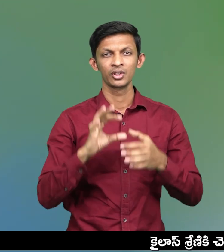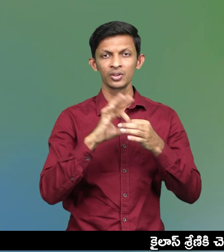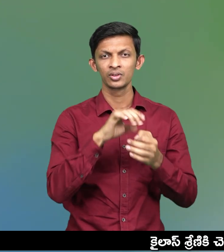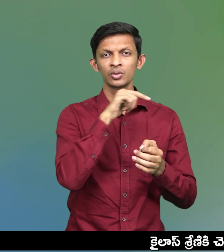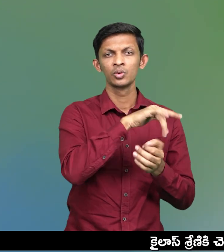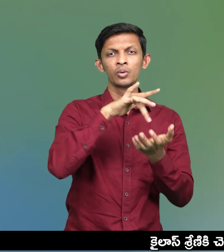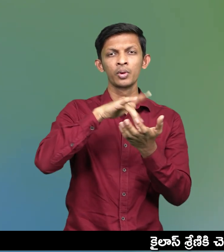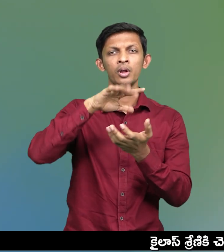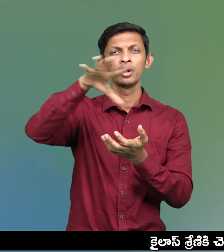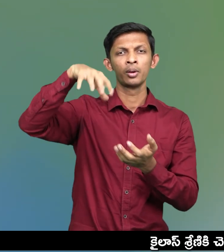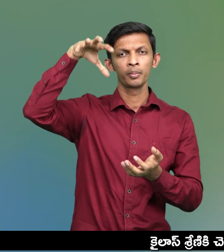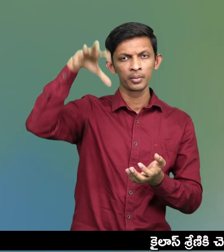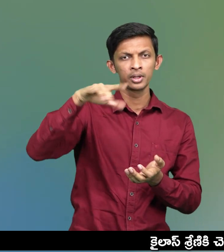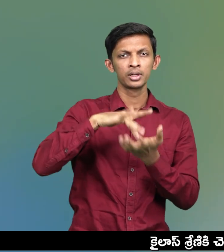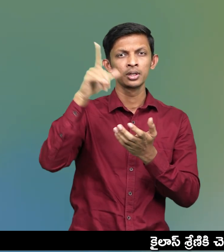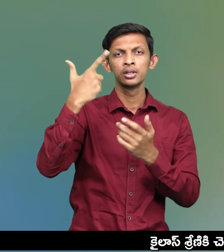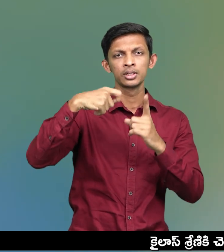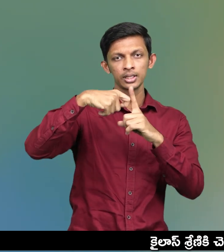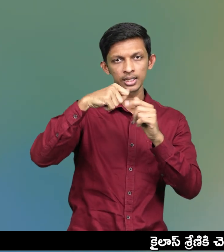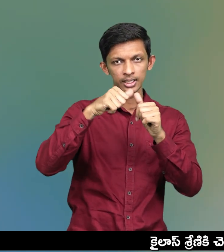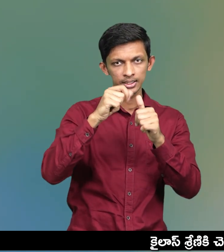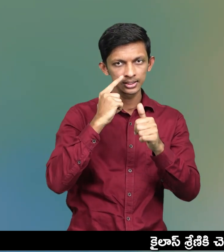కైలాస్ శ్రేణికి చెందినది. మానస సరోవరం దగ్గర.